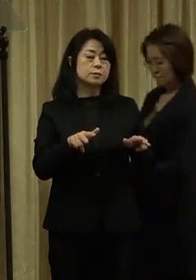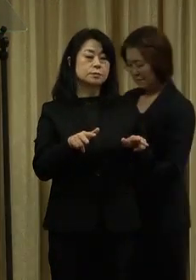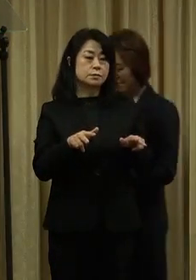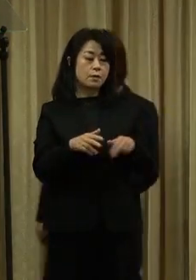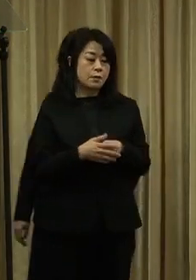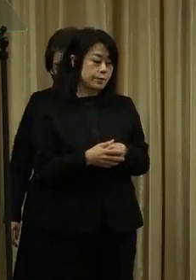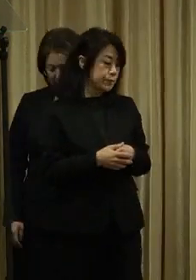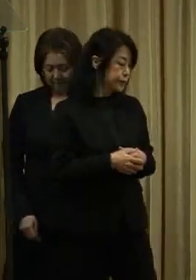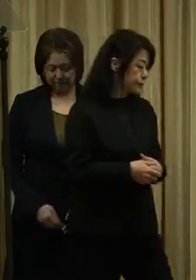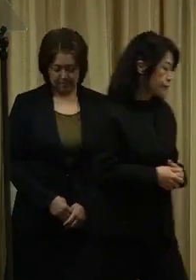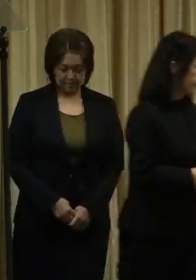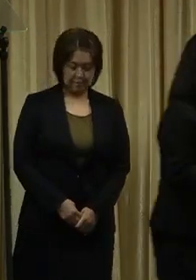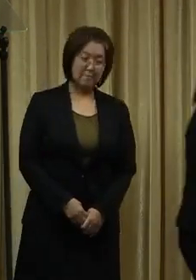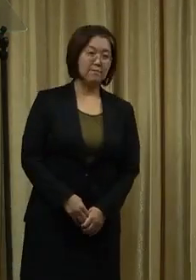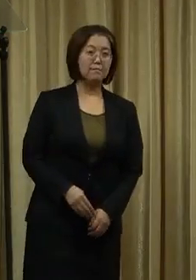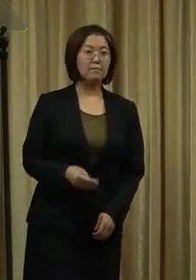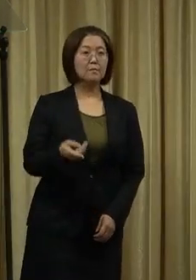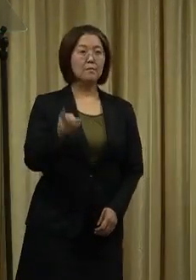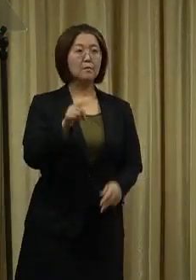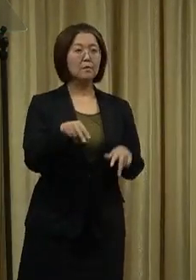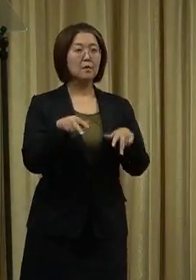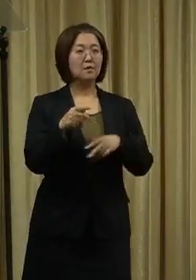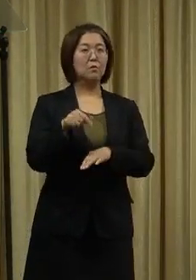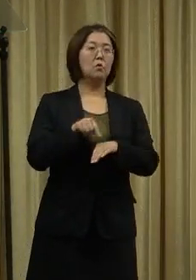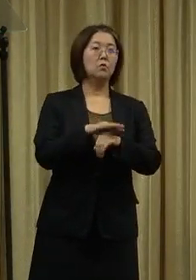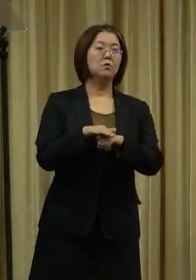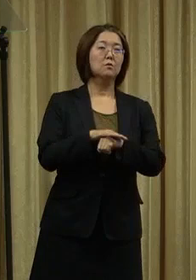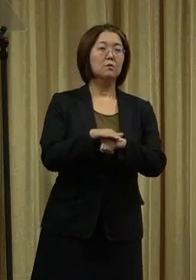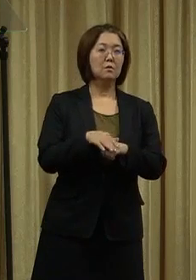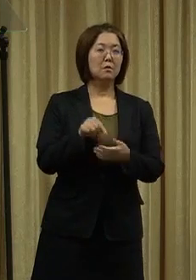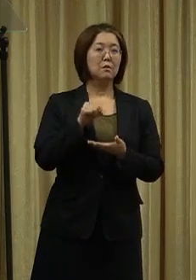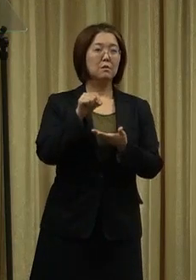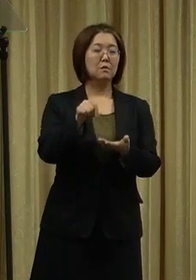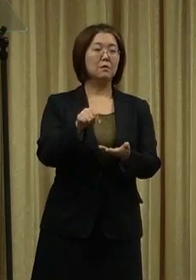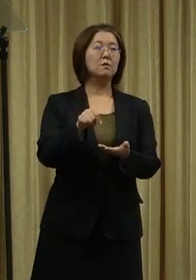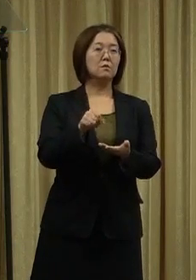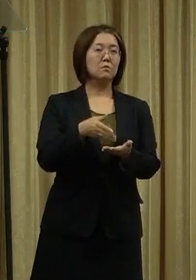の主な事業についてご説明いたします。